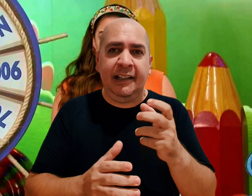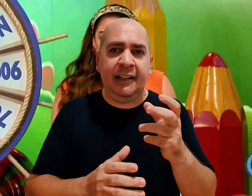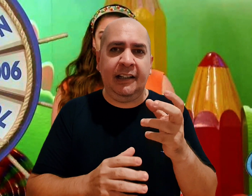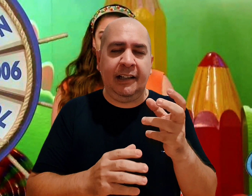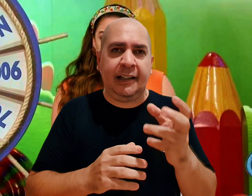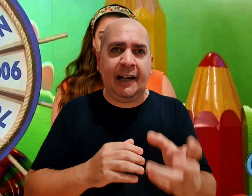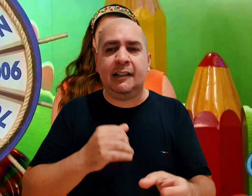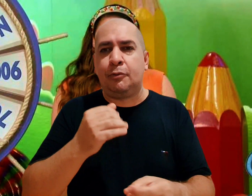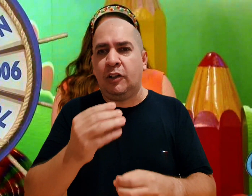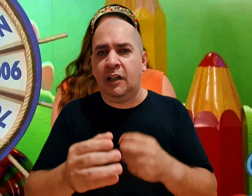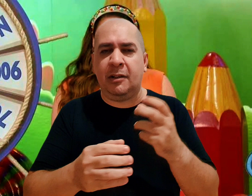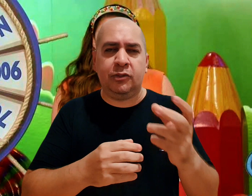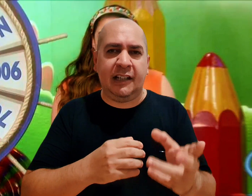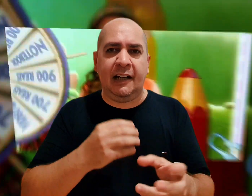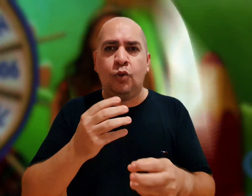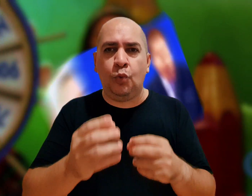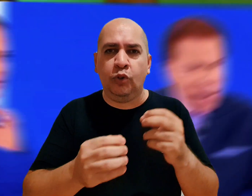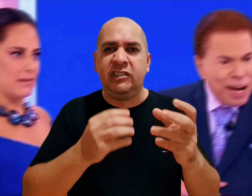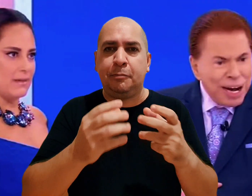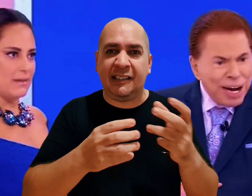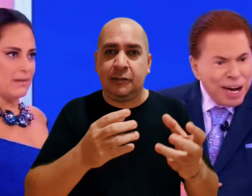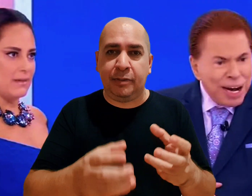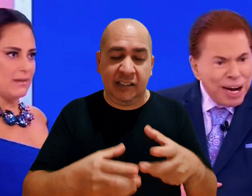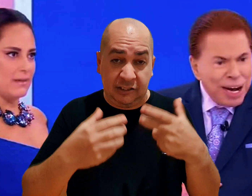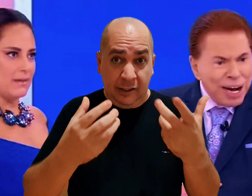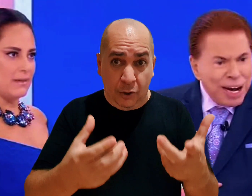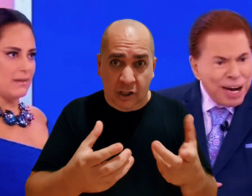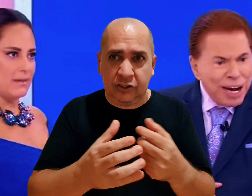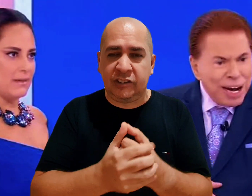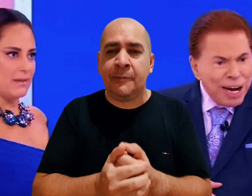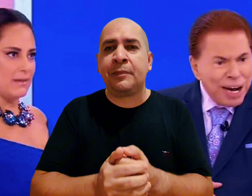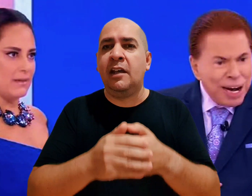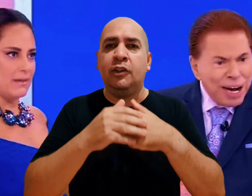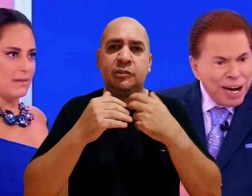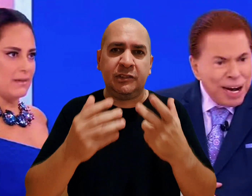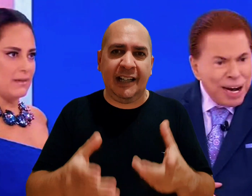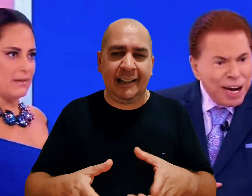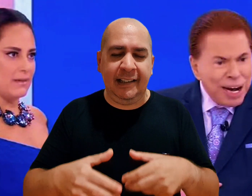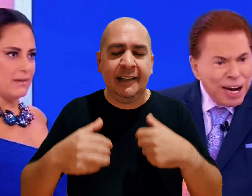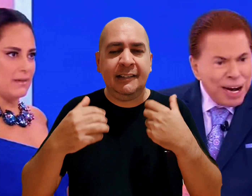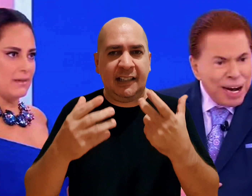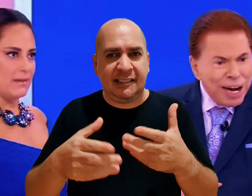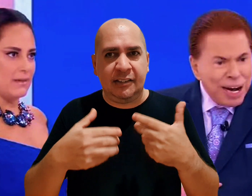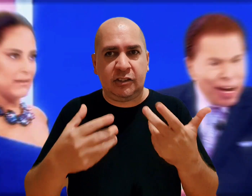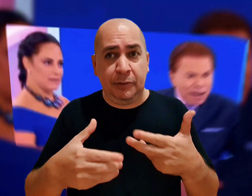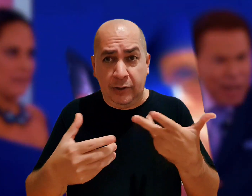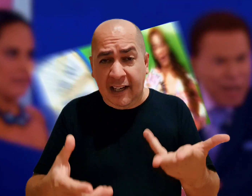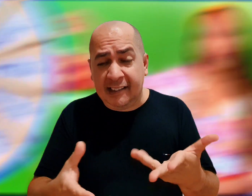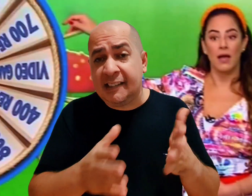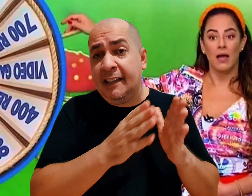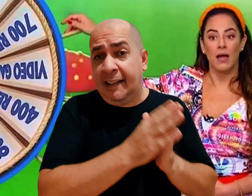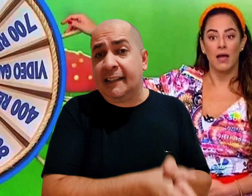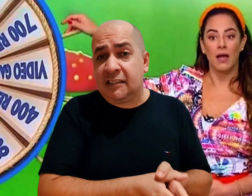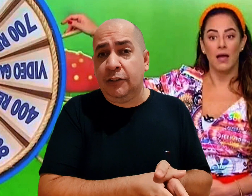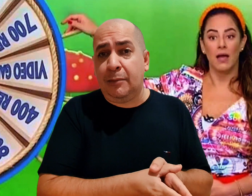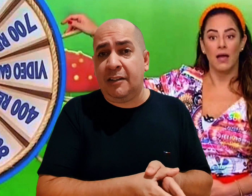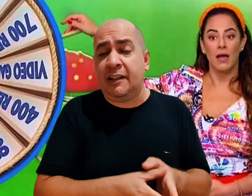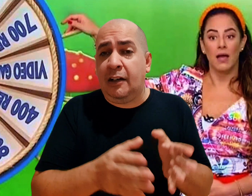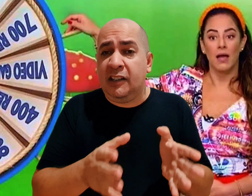e cada programa contará com 11 participantes famosos que vão disputar ali R 300.000 e a Silvia bravanel